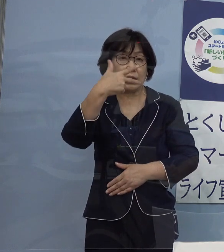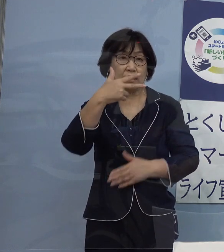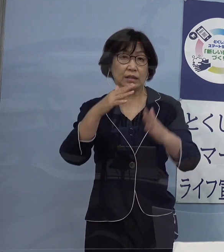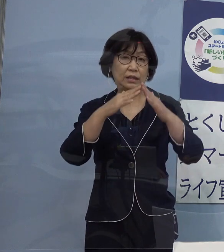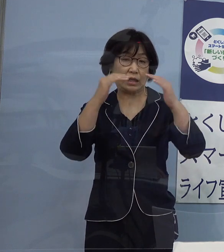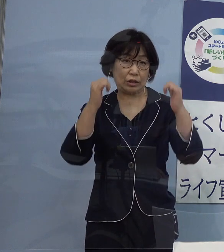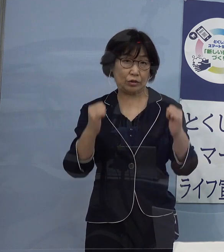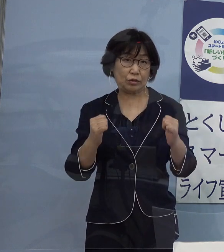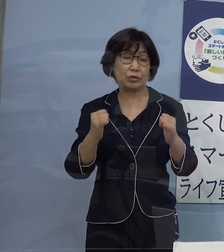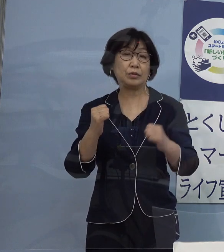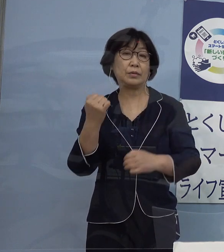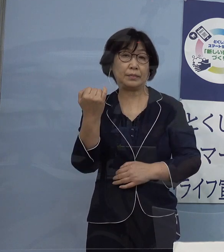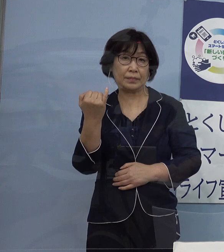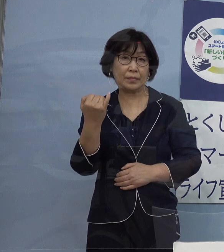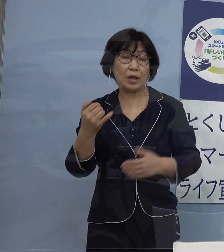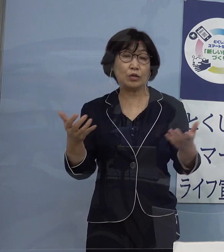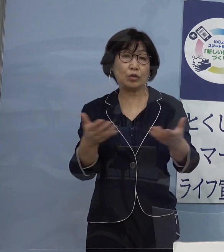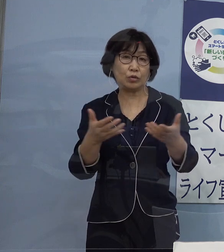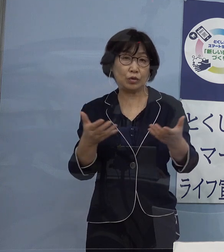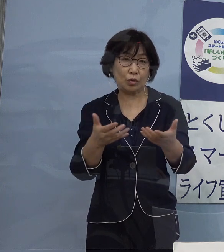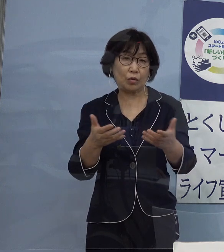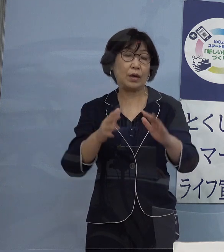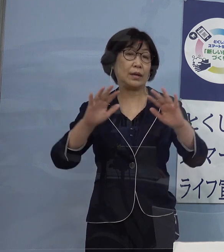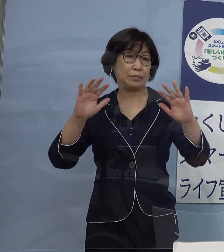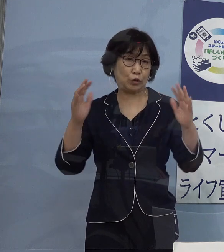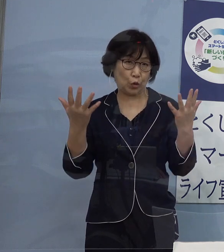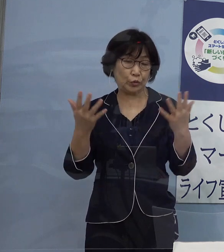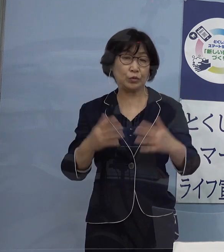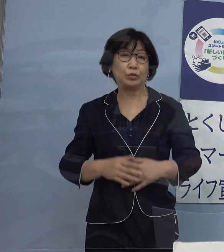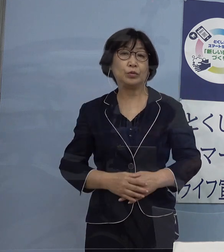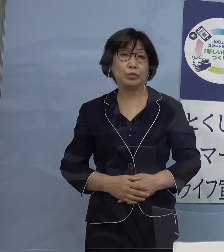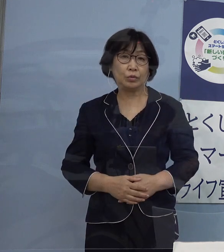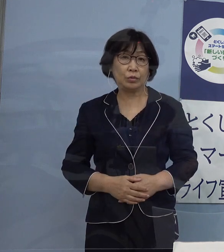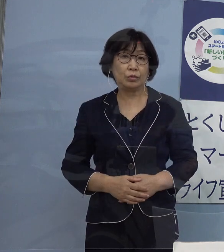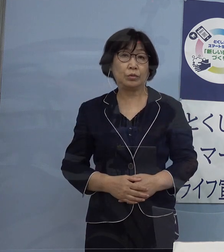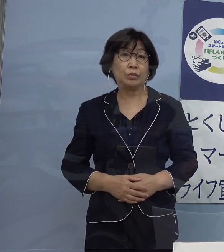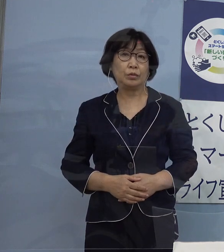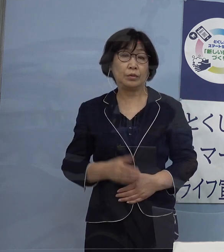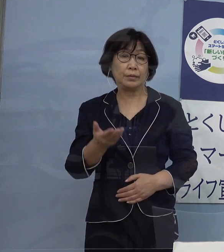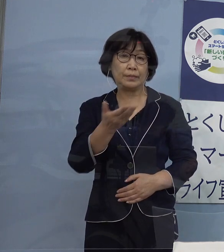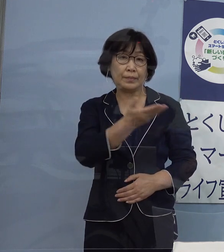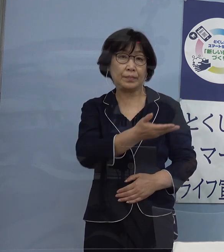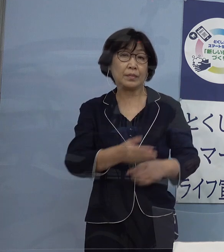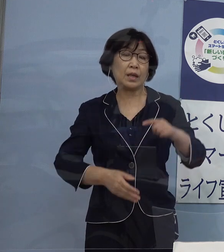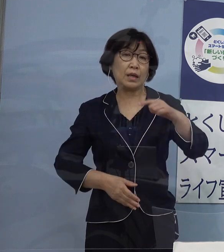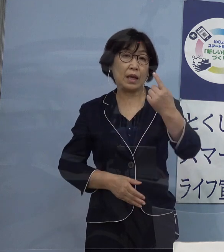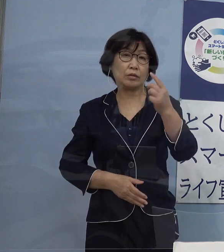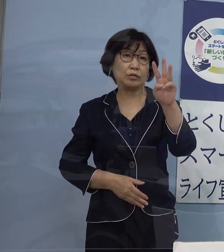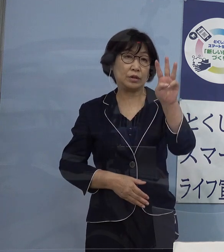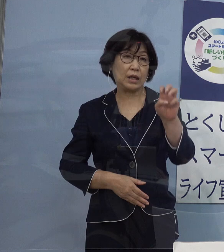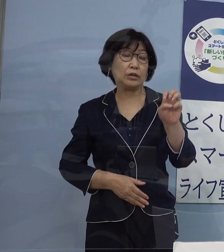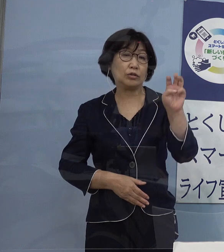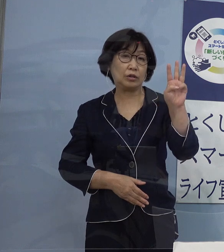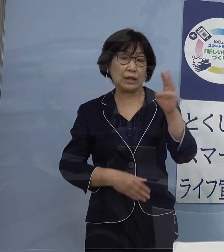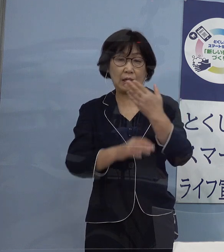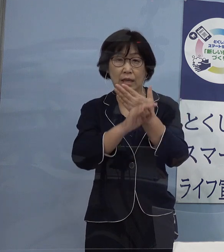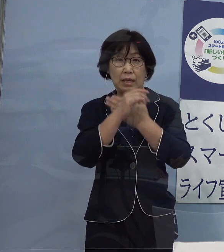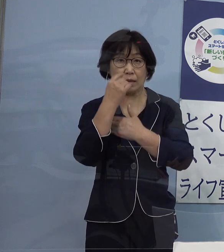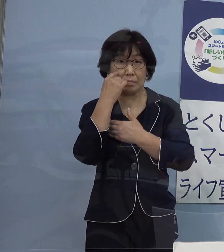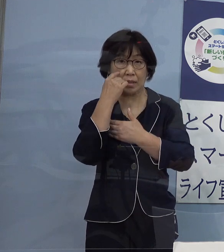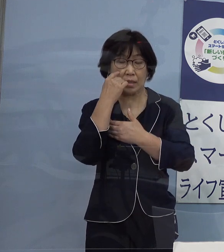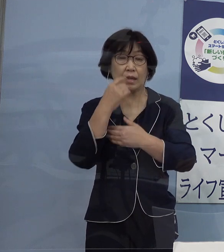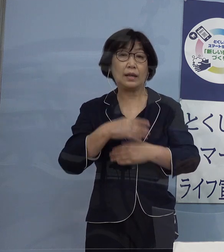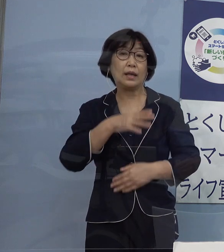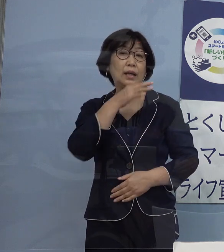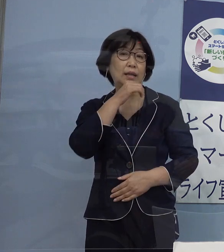方、職業は無職であります。続きまして133例目の方、